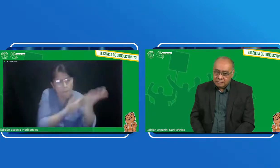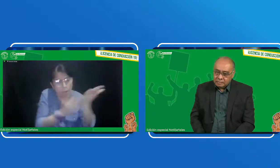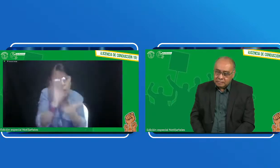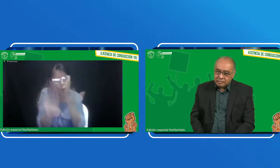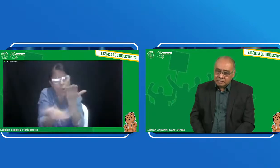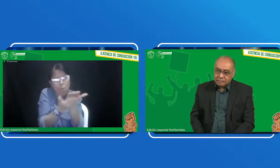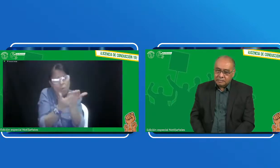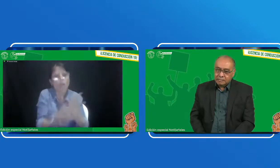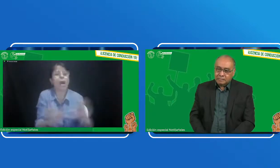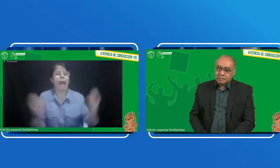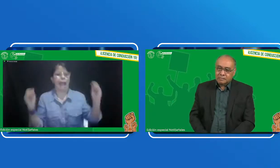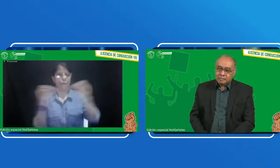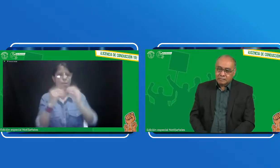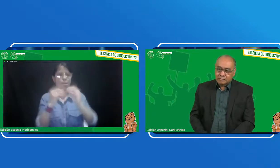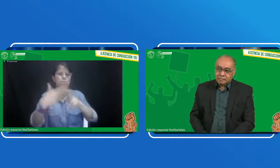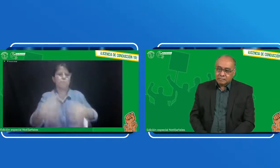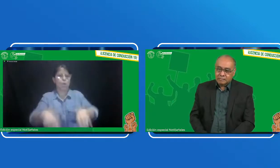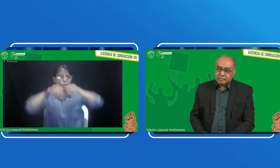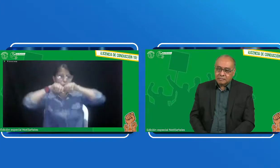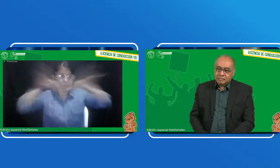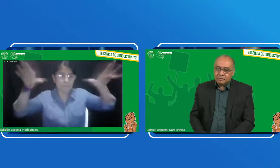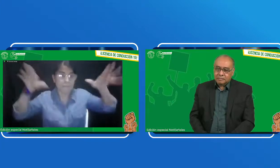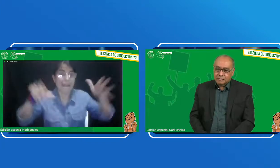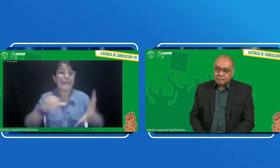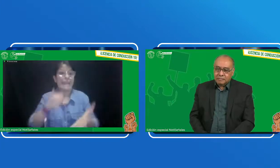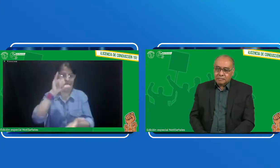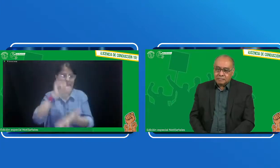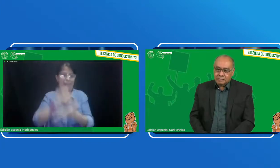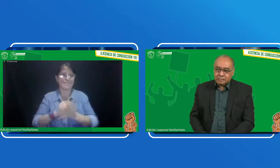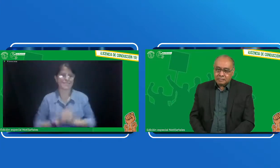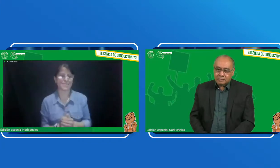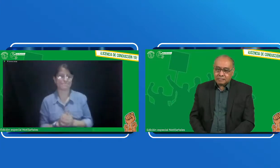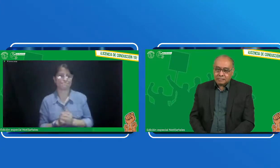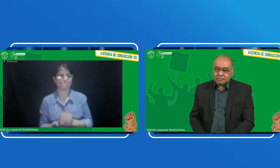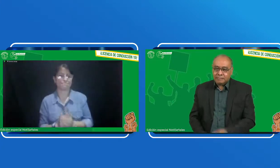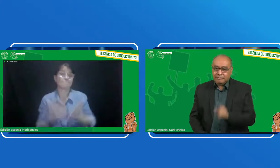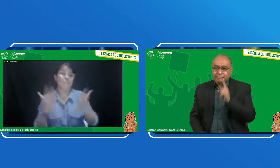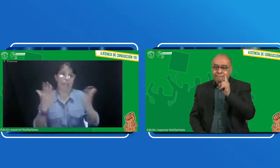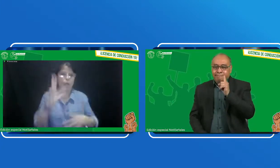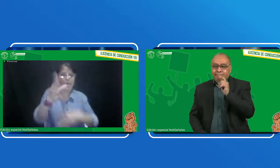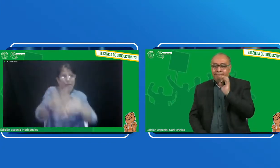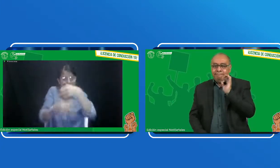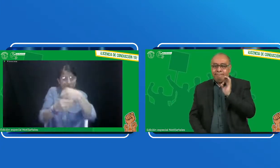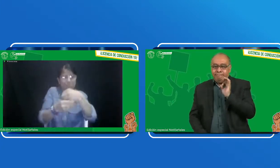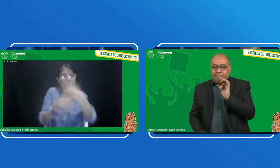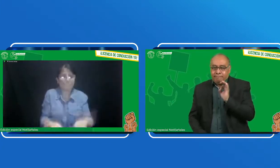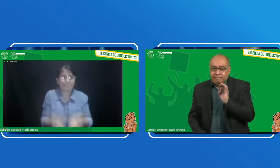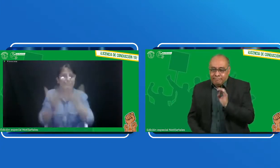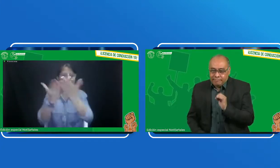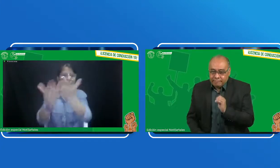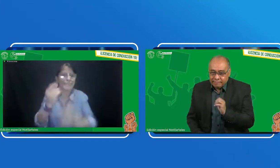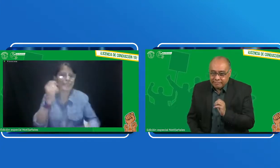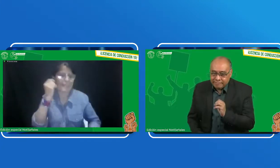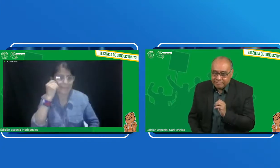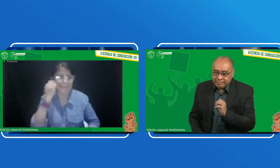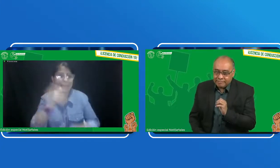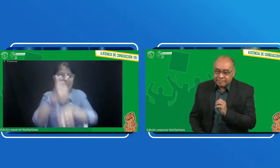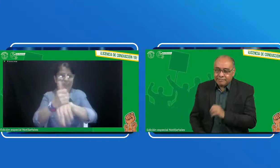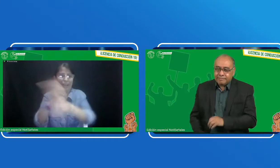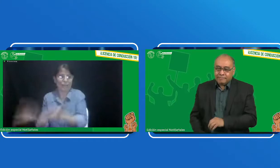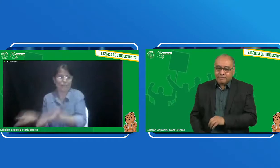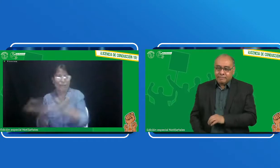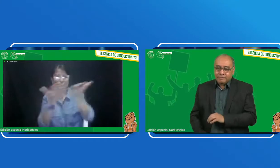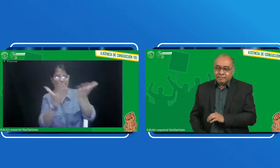plantón para pensarnos en la licencia de conducción que tiene que ver con el transporte público.